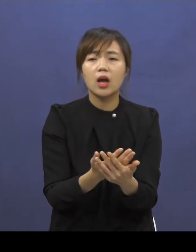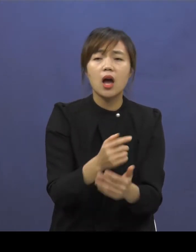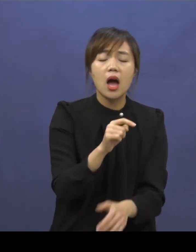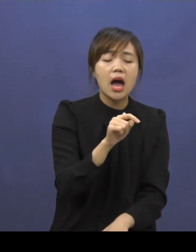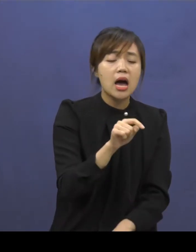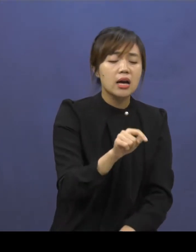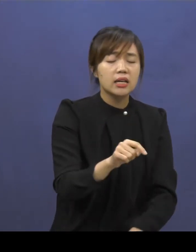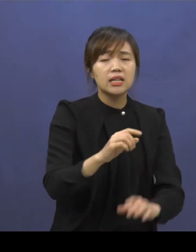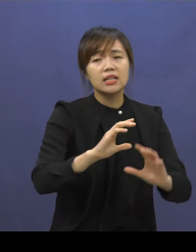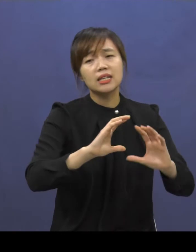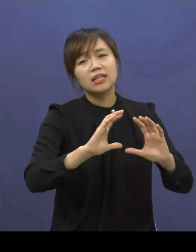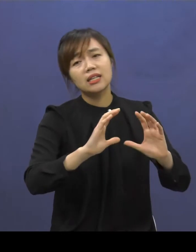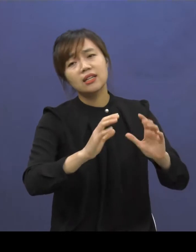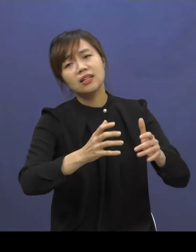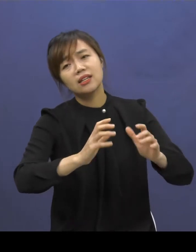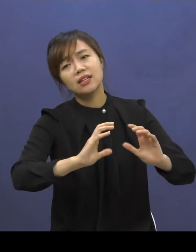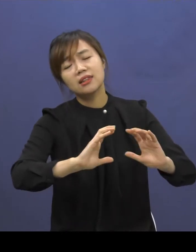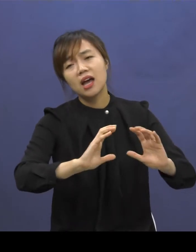이